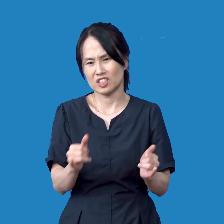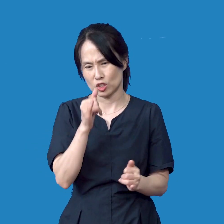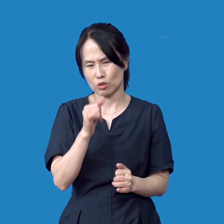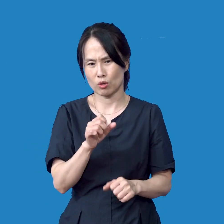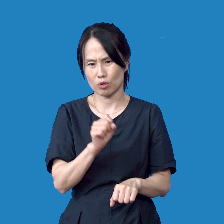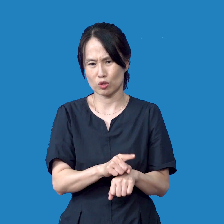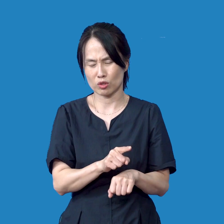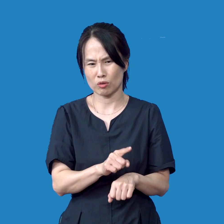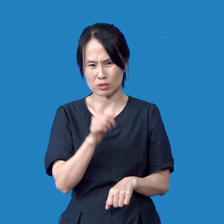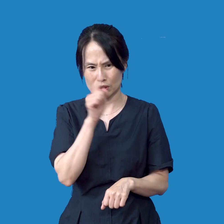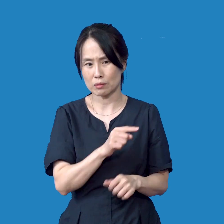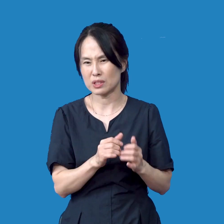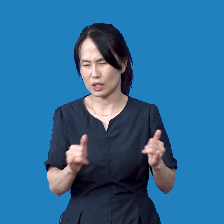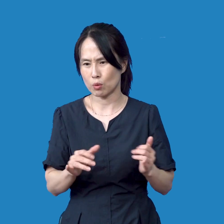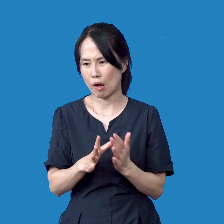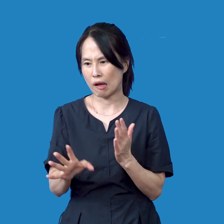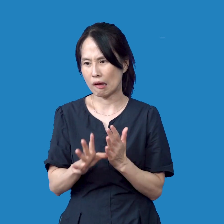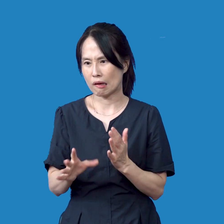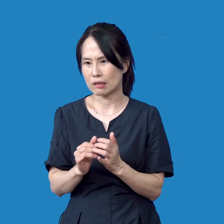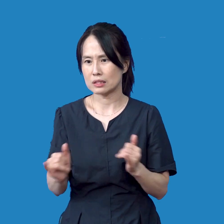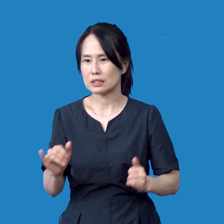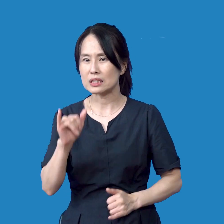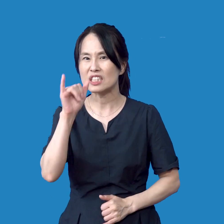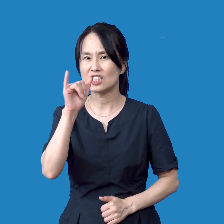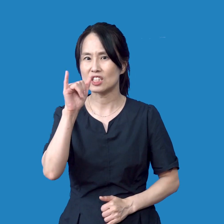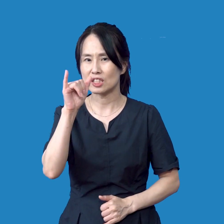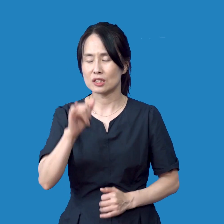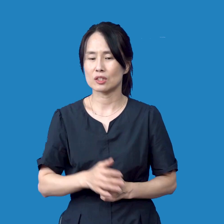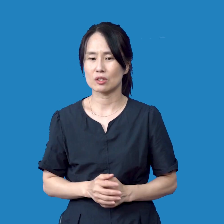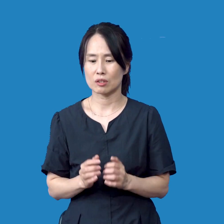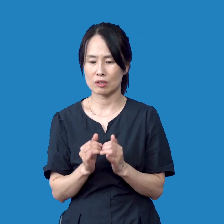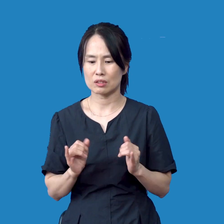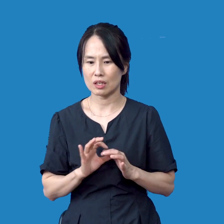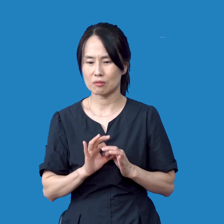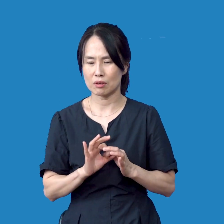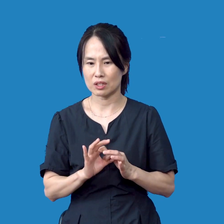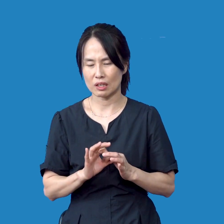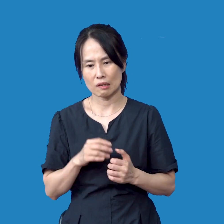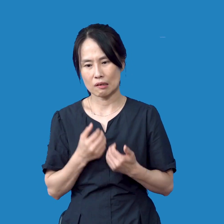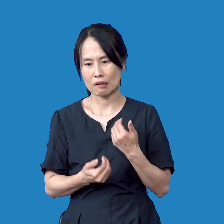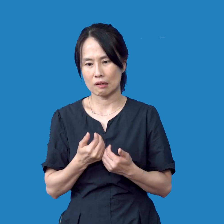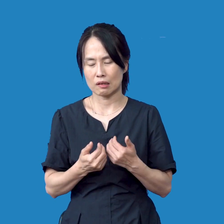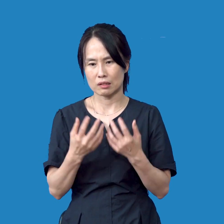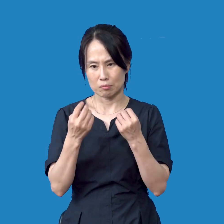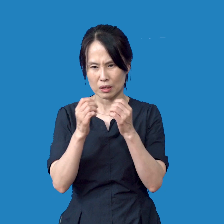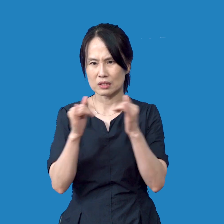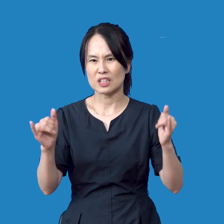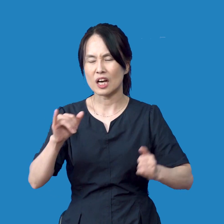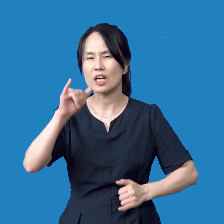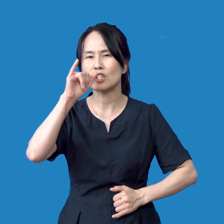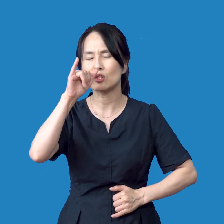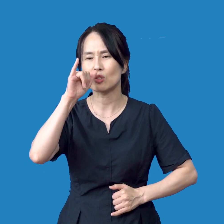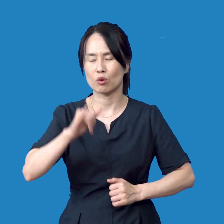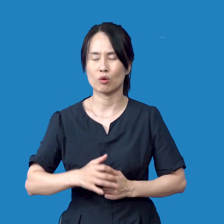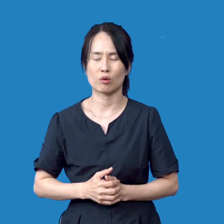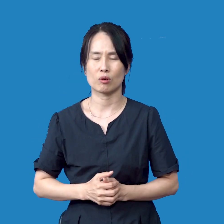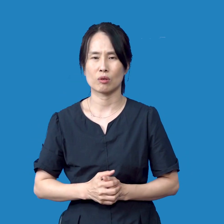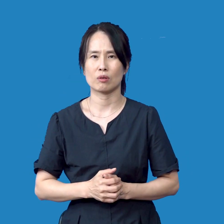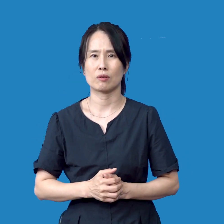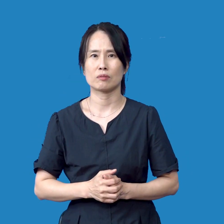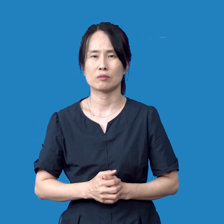성격의 결함이 있고 괴팍스러운 사람들이 있습니다. 인간관계가 원만하지를 못하고 모간한 사람들이